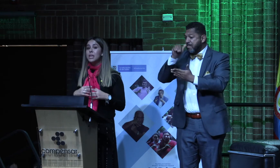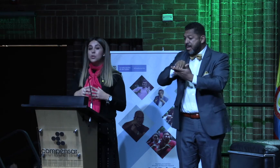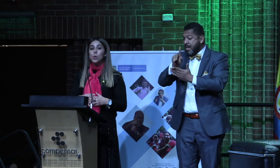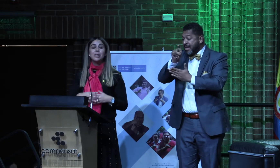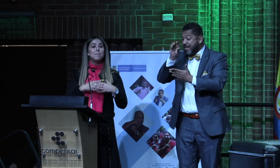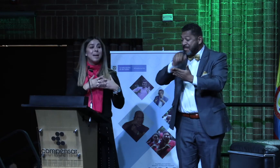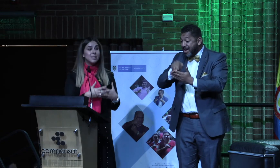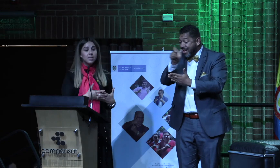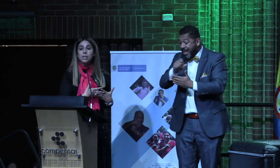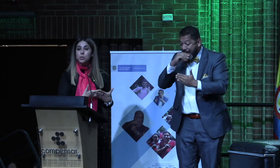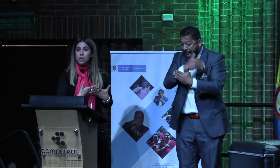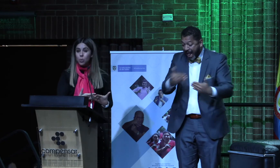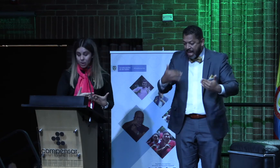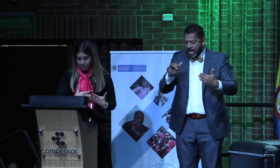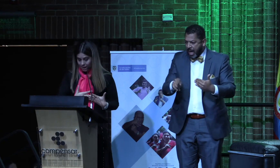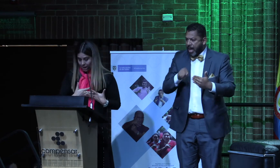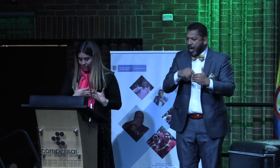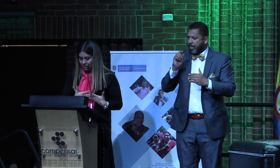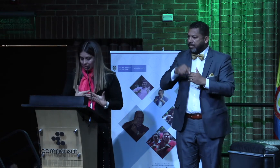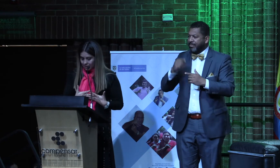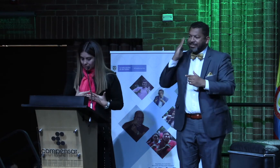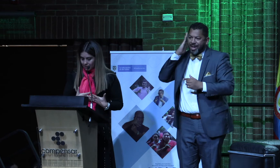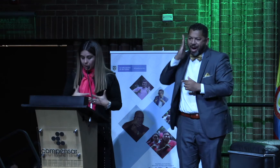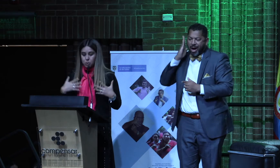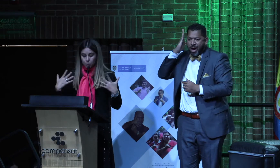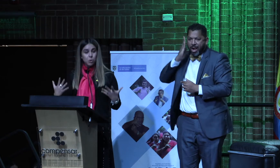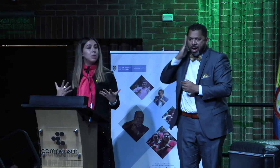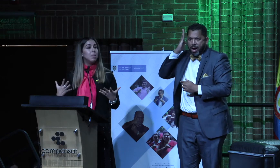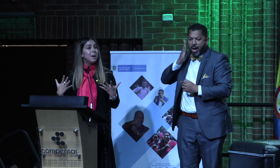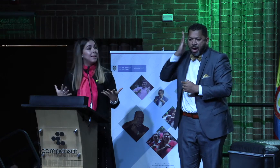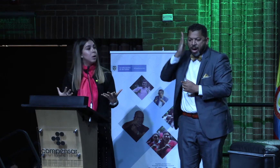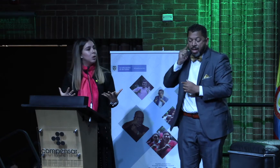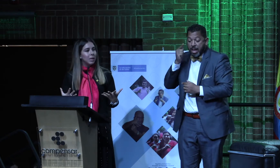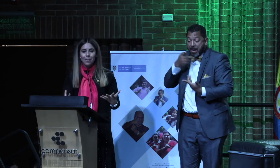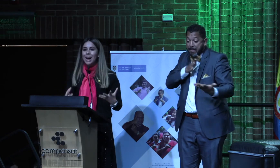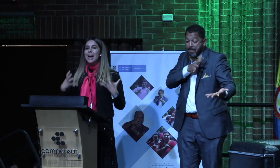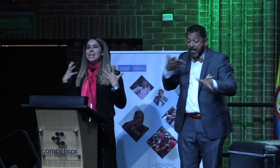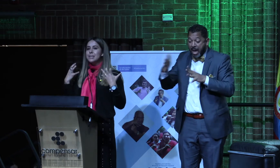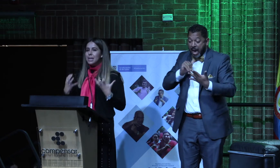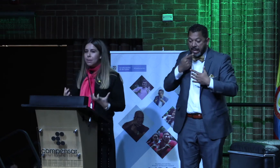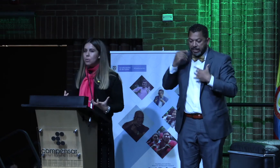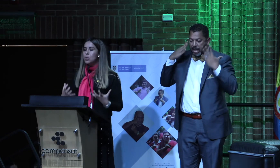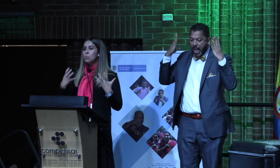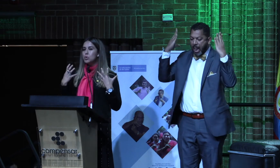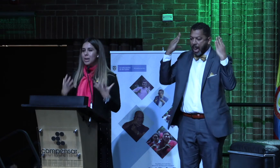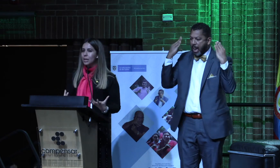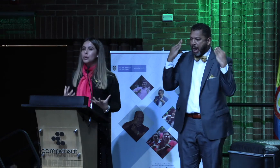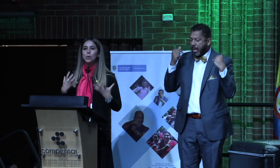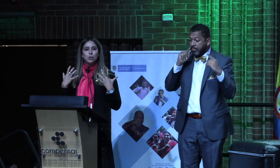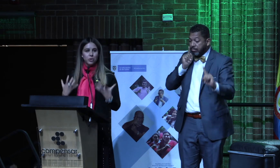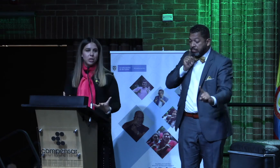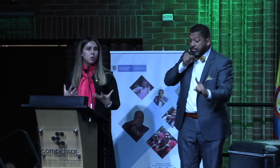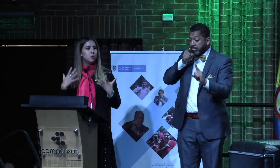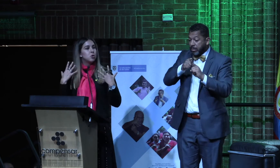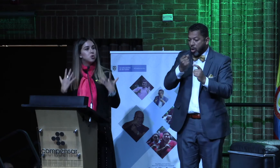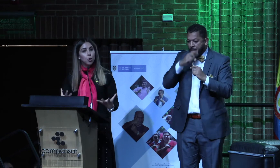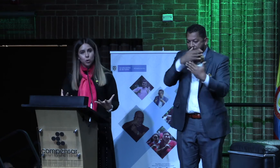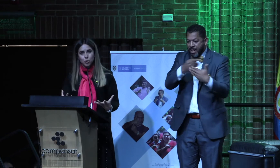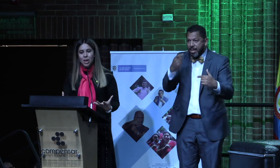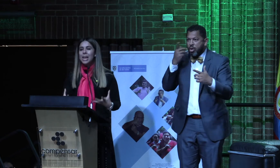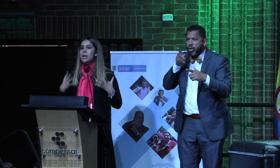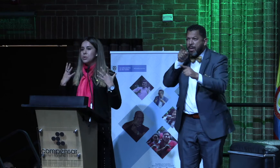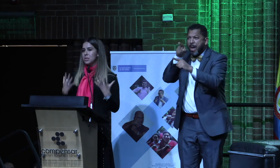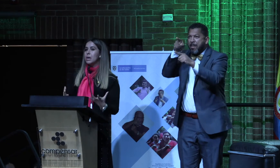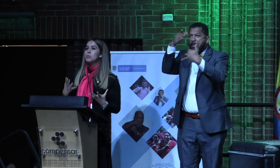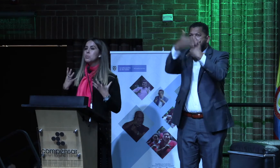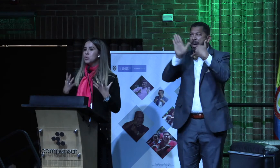tamizados, de los cuales más de 150 están identificados con posible pérdida auditiva. Estamos buscando los niños